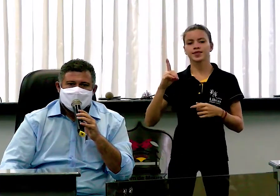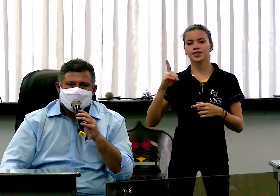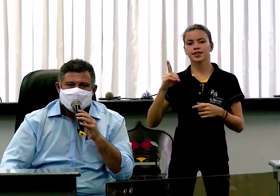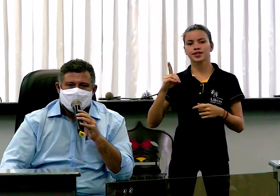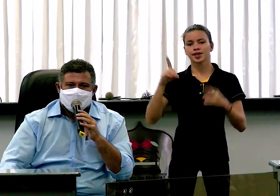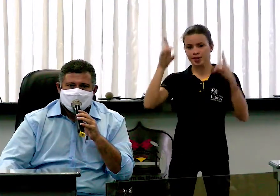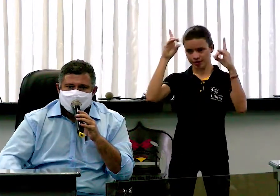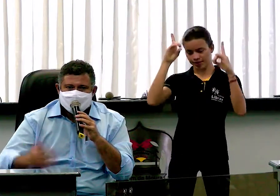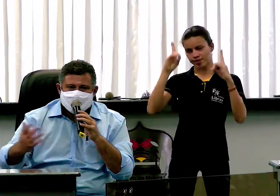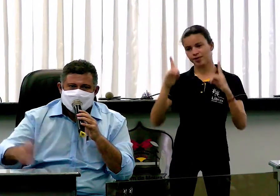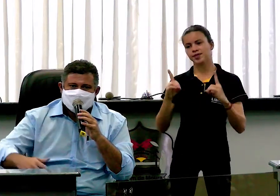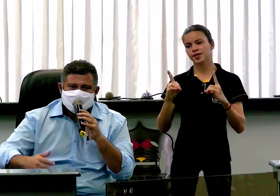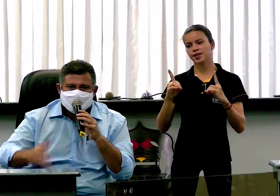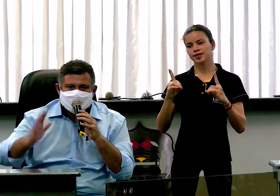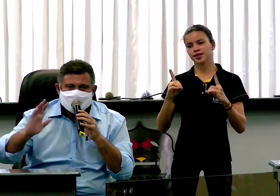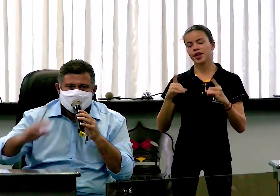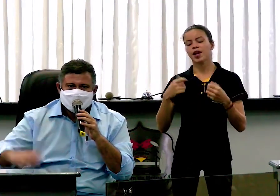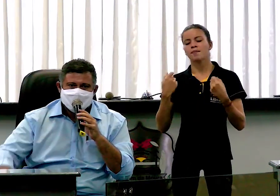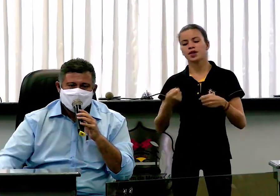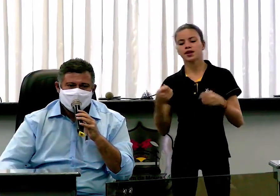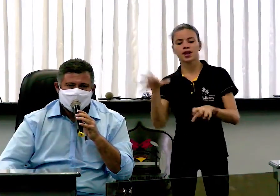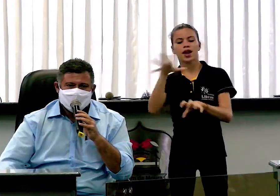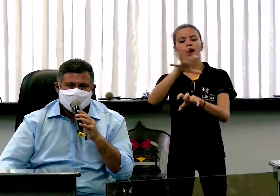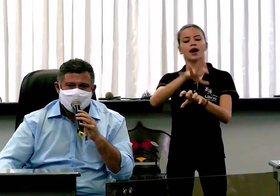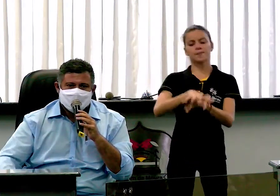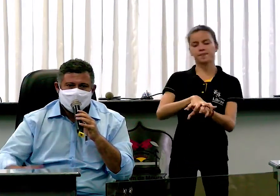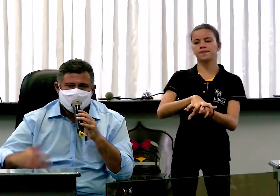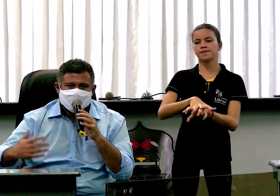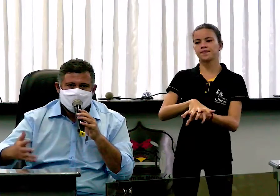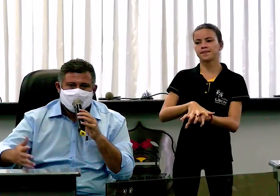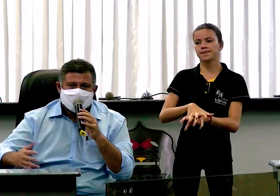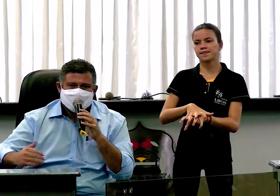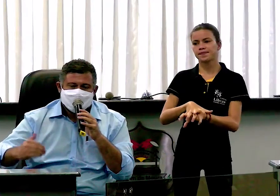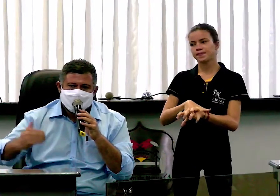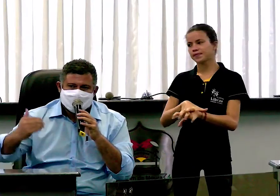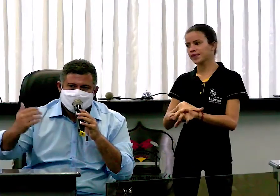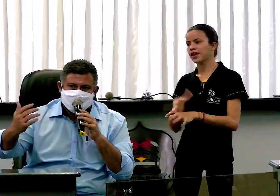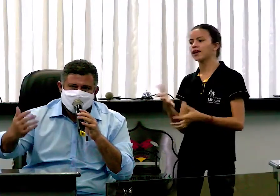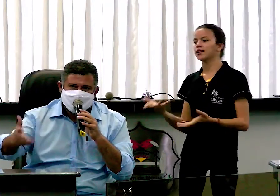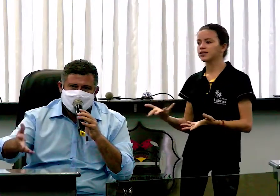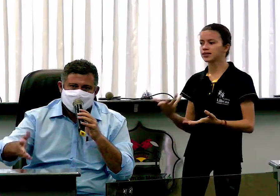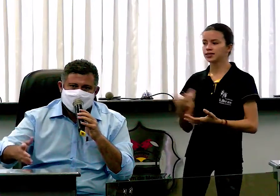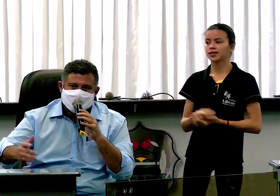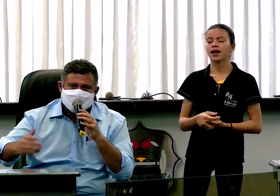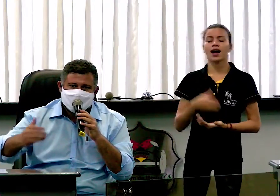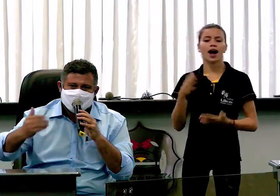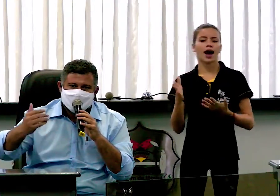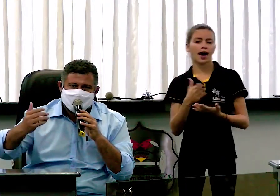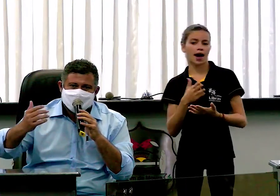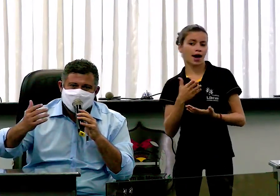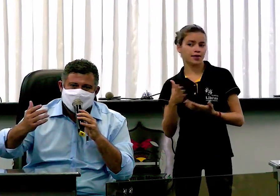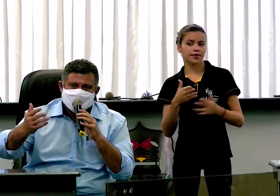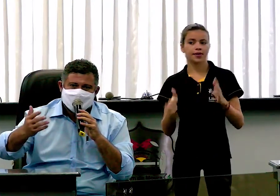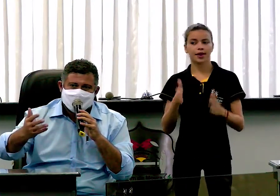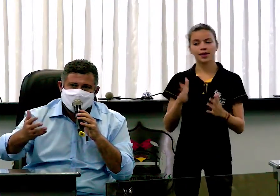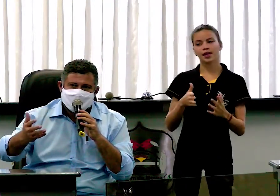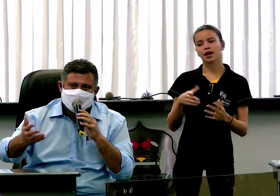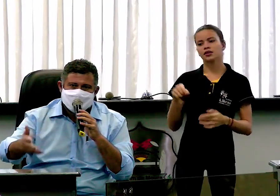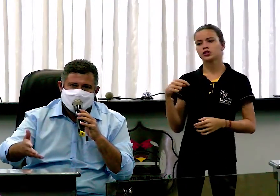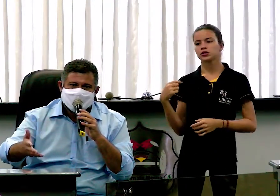e infelizmente depois que estava tudo pronto veio comprou uma peça uma peça que vem de fábrica e deu